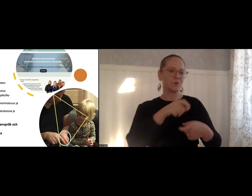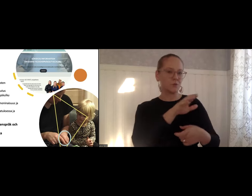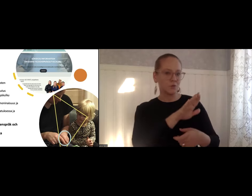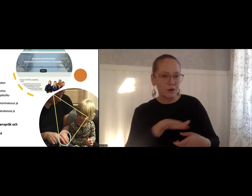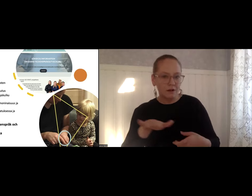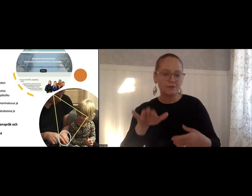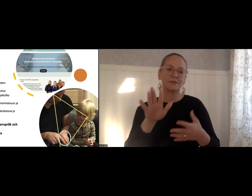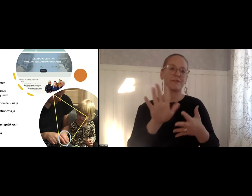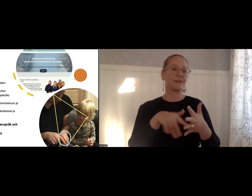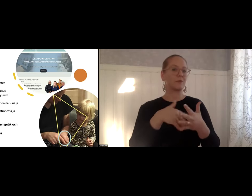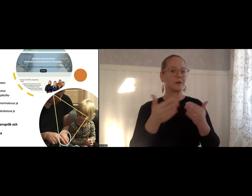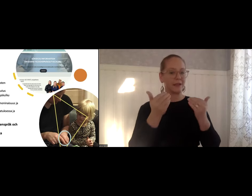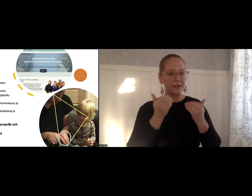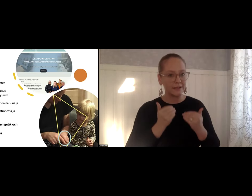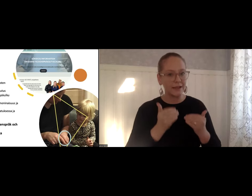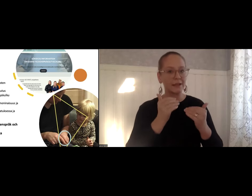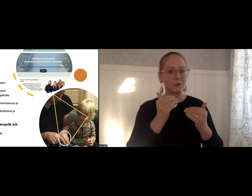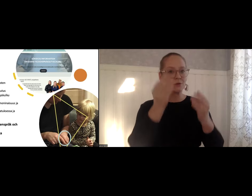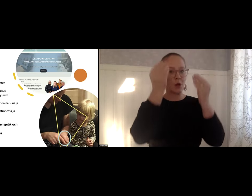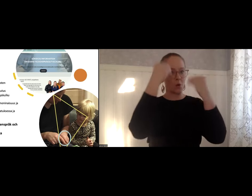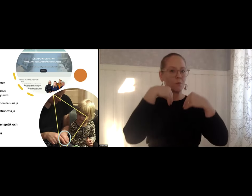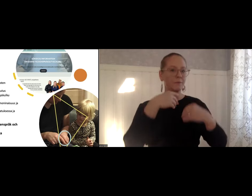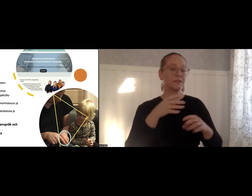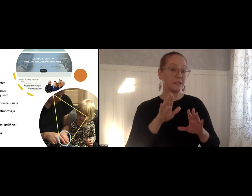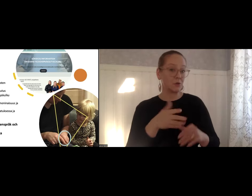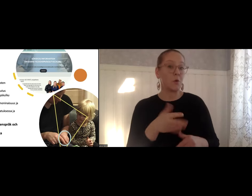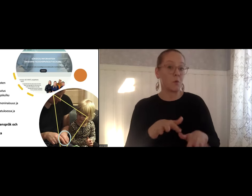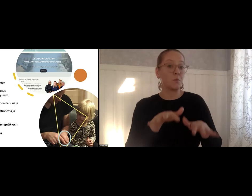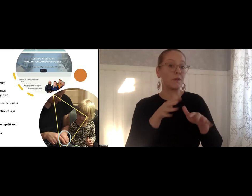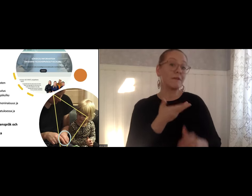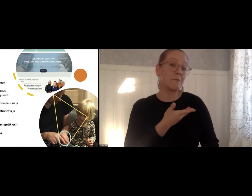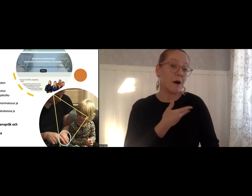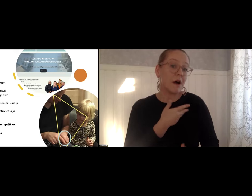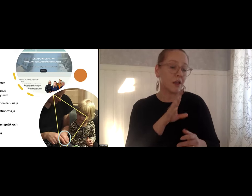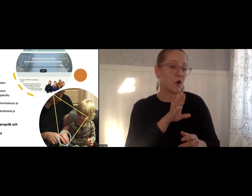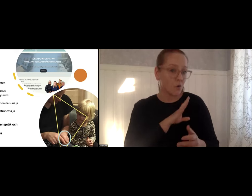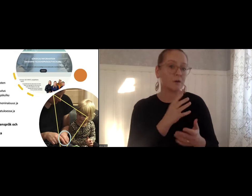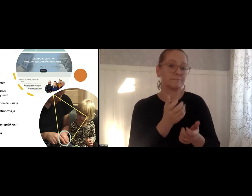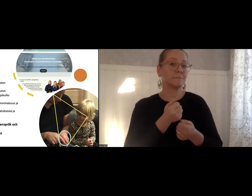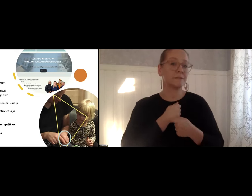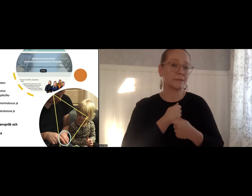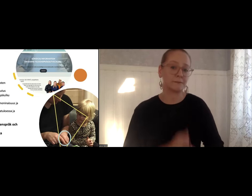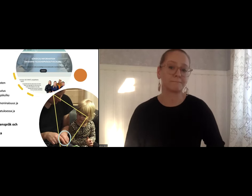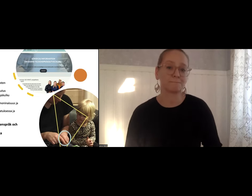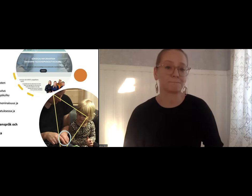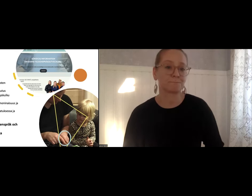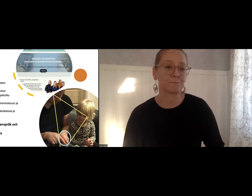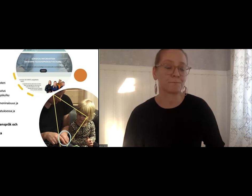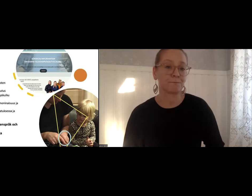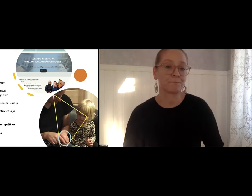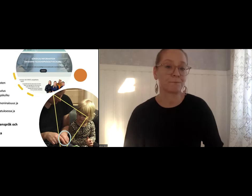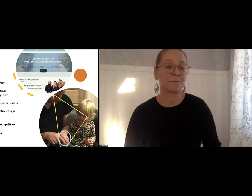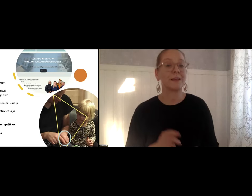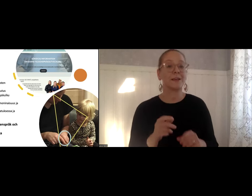Eli tällä hetkellä tietoa lapsen kielen kehitykseen liittyen ja kielen oppimiseen liittyvää tietoa on